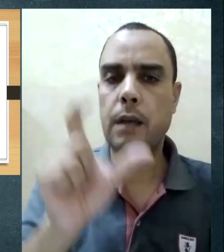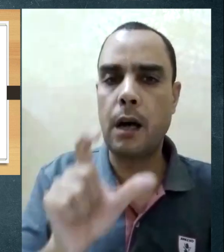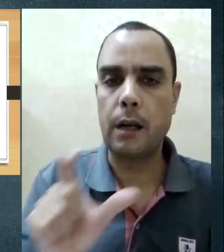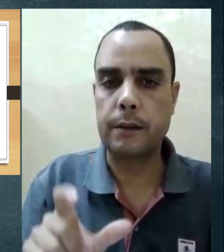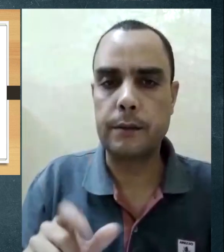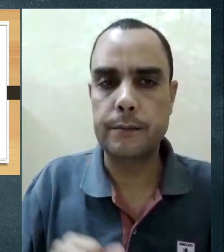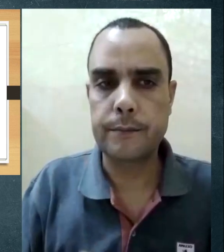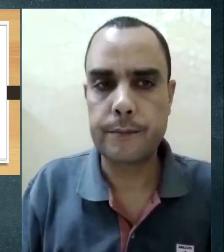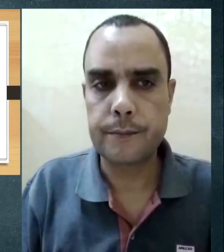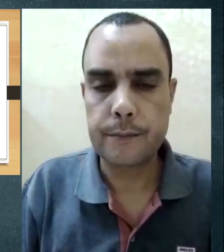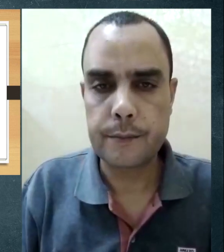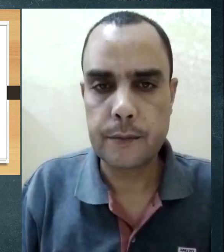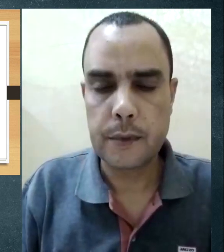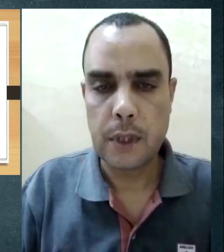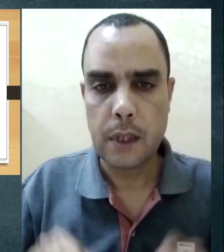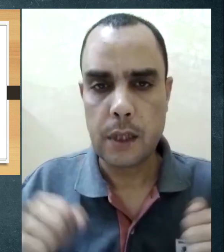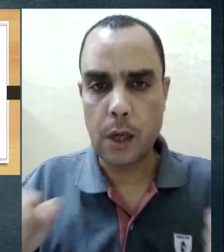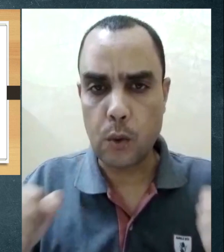نهر،